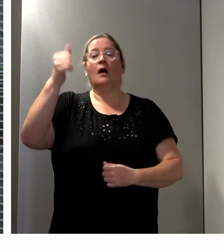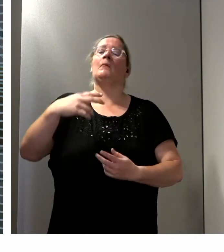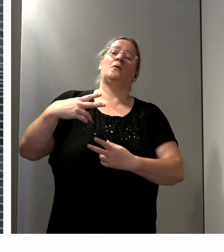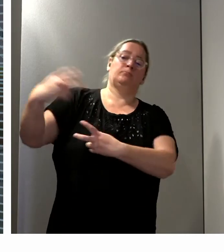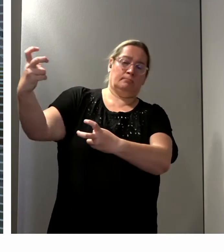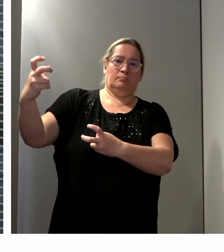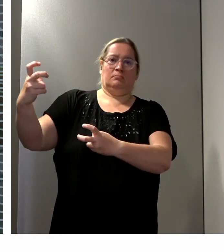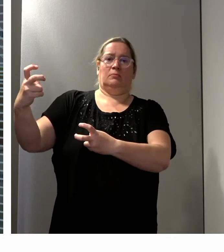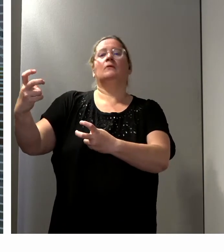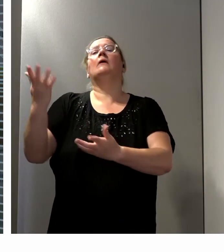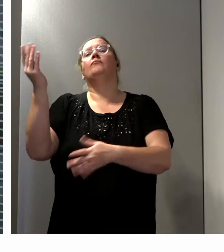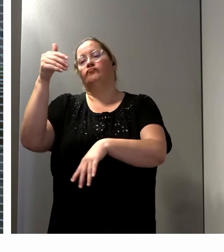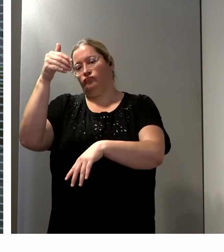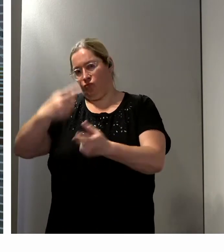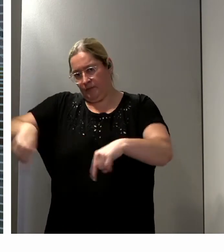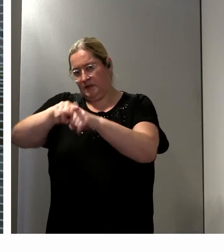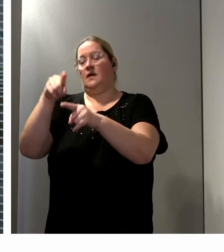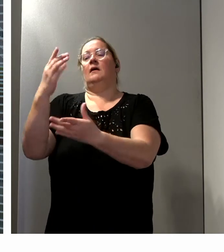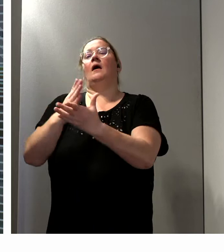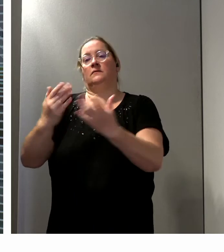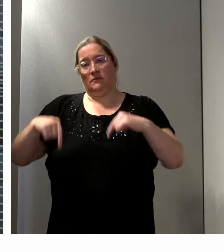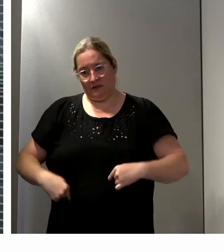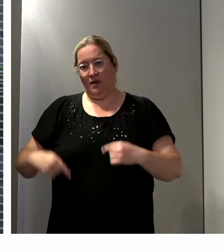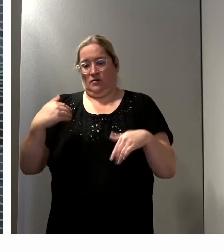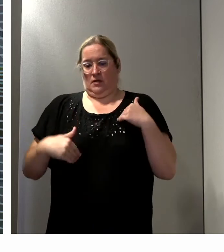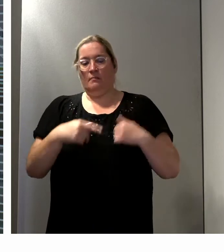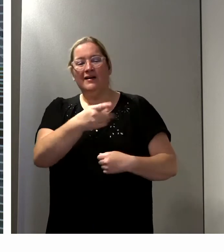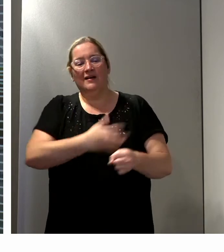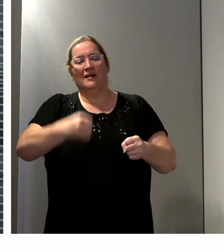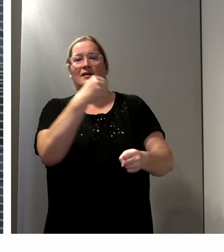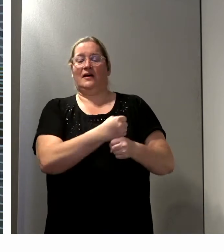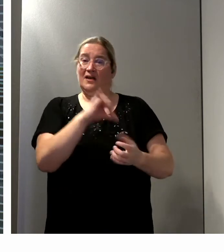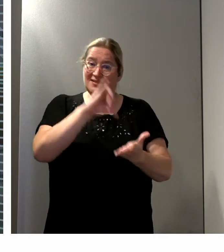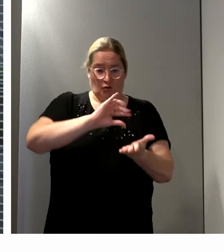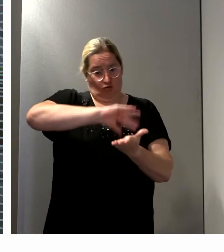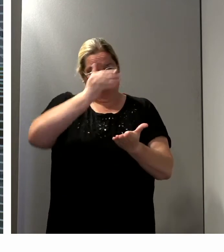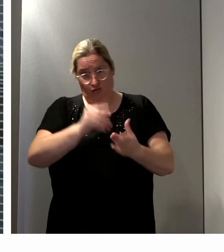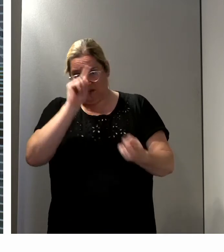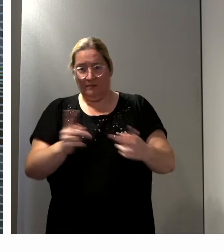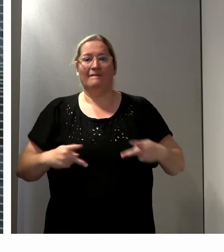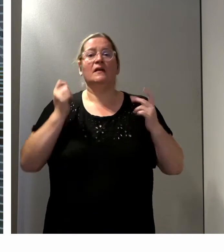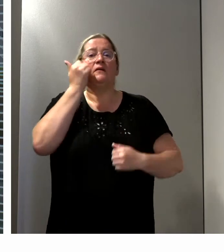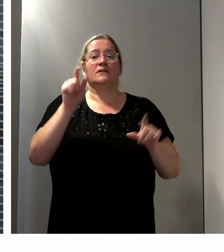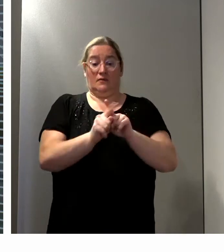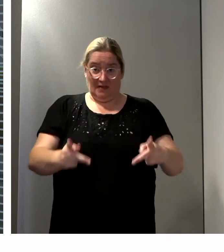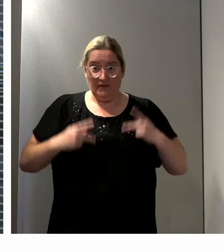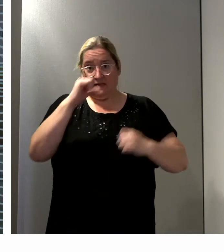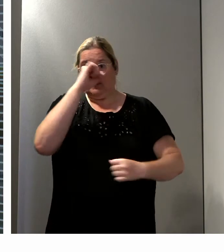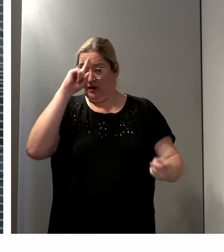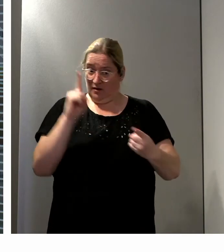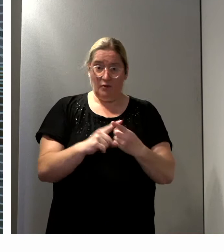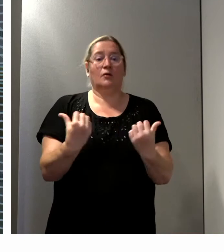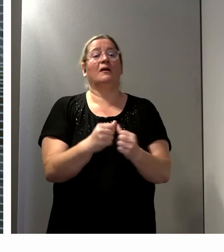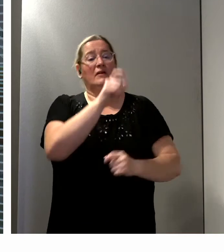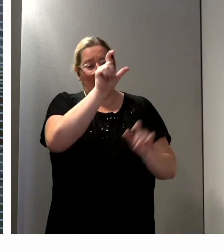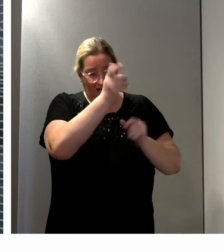comité interministériel du handicap, c'est de mettre en place des centres ressources à la vie affective et sexuelle. Pourquoi ? Eh bien justement pour pouvoir répondre